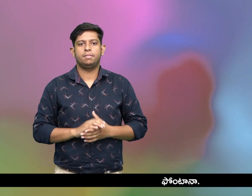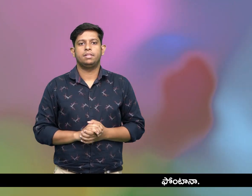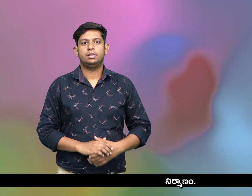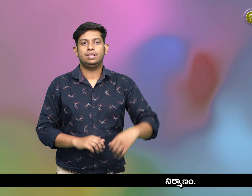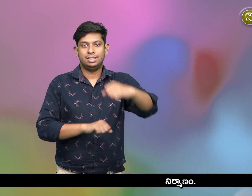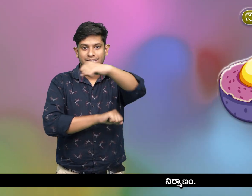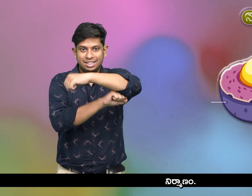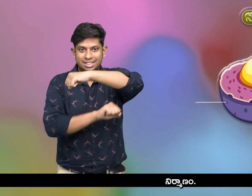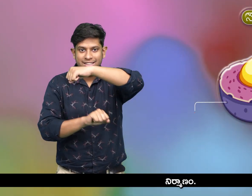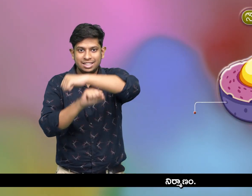నిర్మాణం: